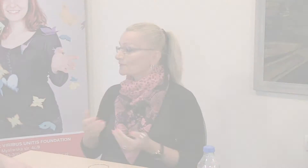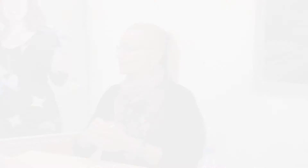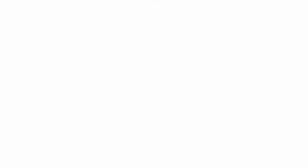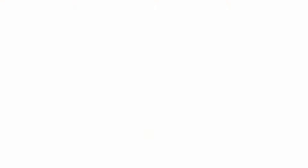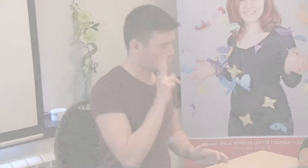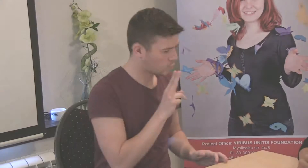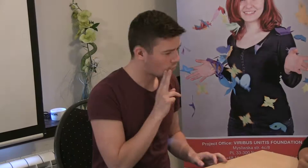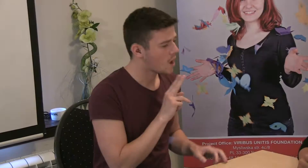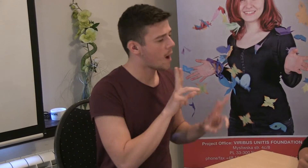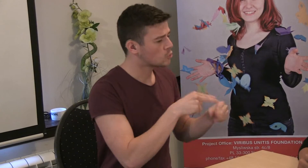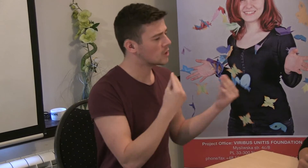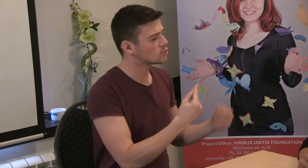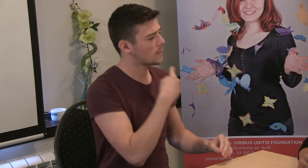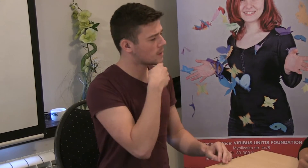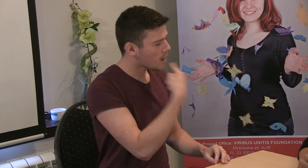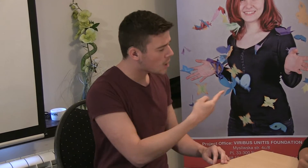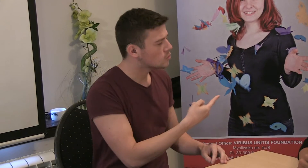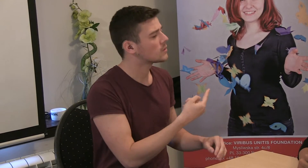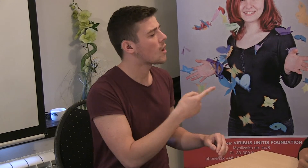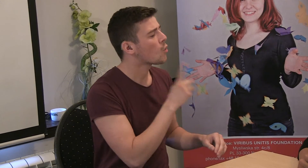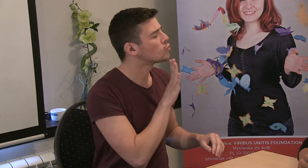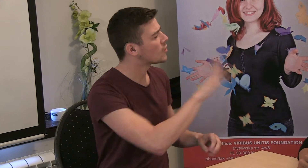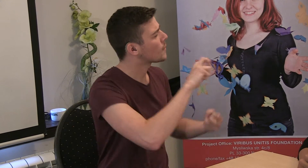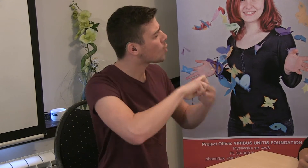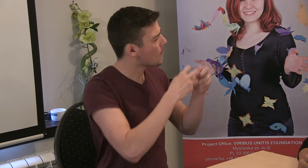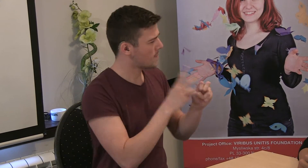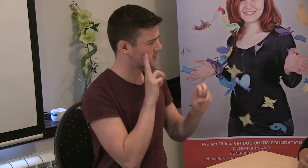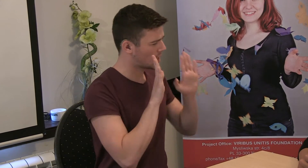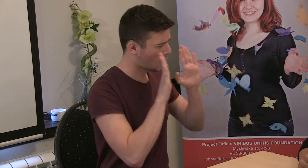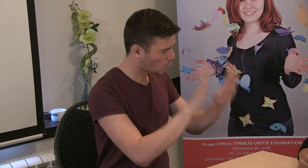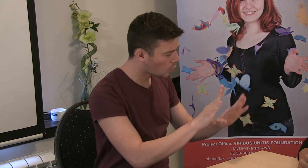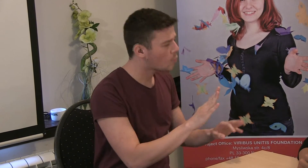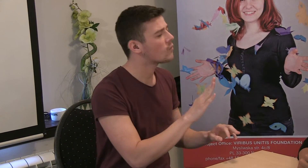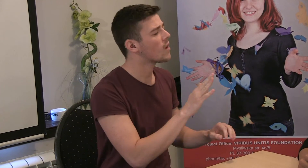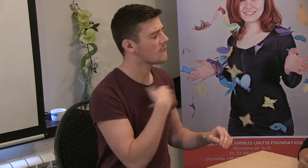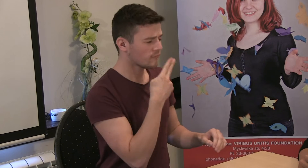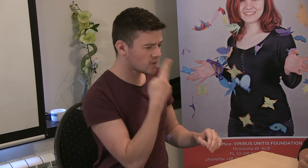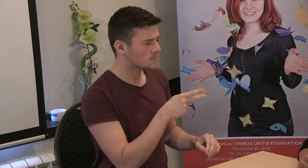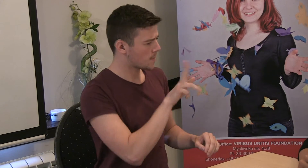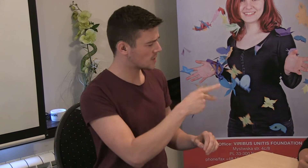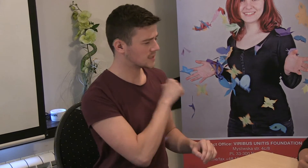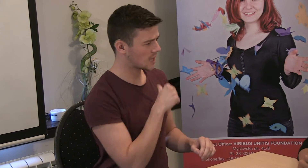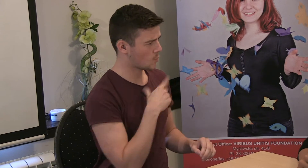bolesni. To nije mali broj gluvih, da mi kažete koji su vaši problemi u udruženju.